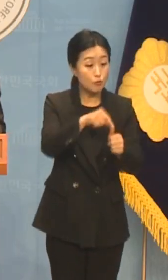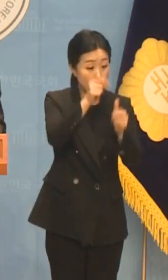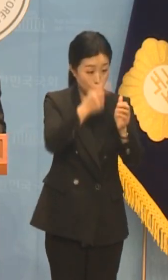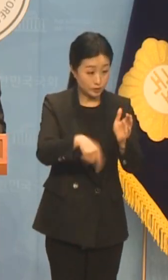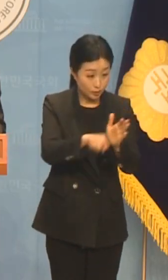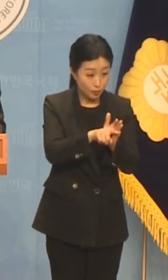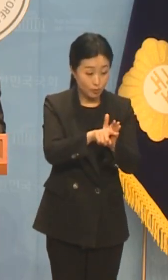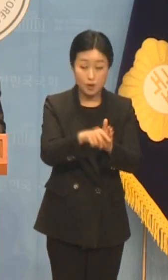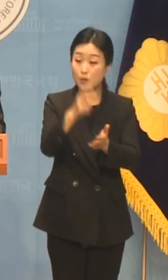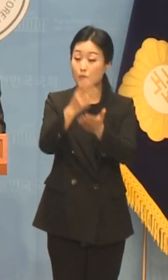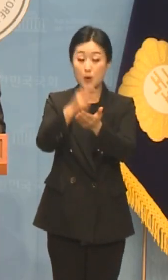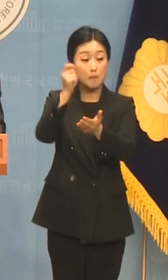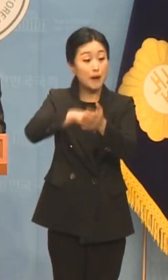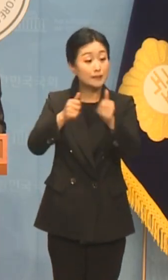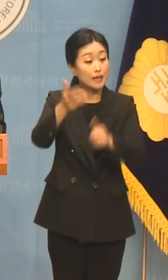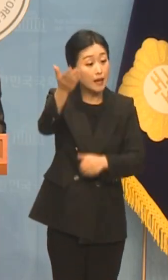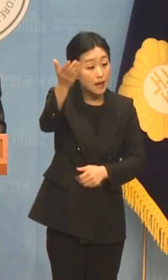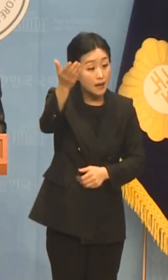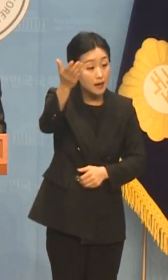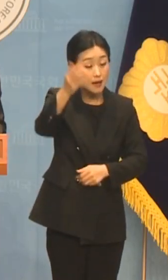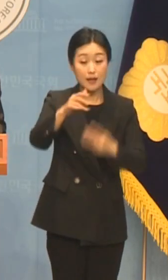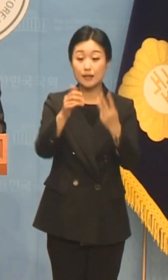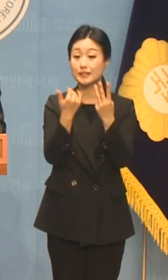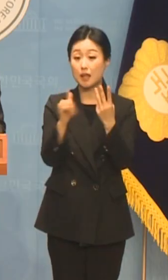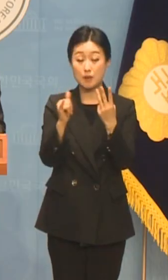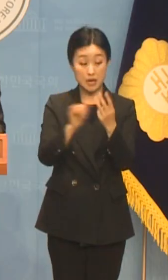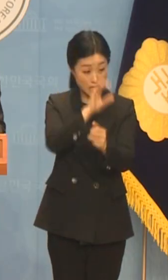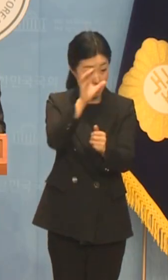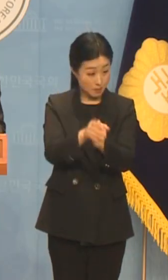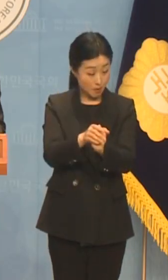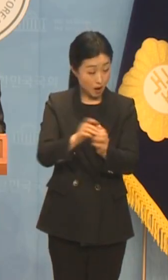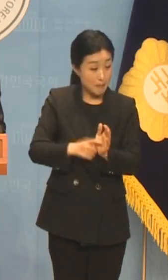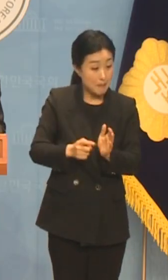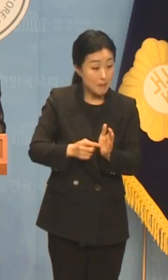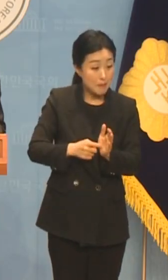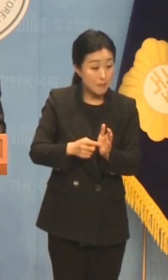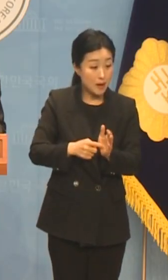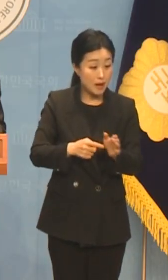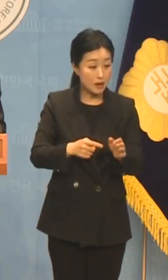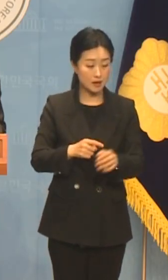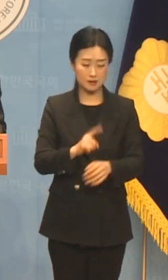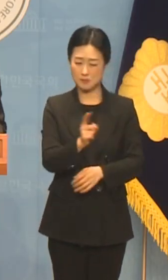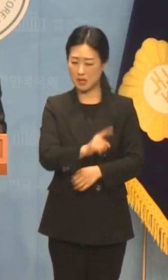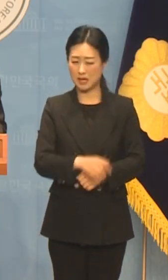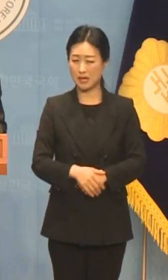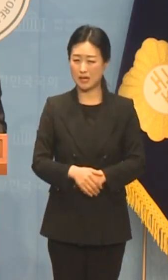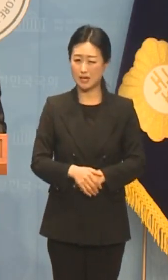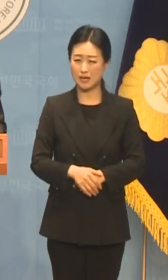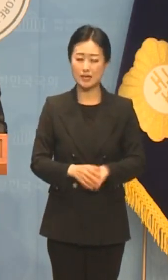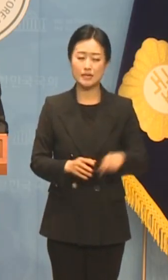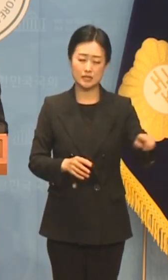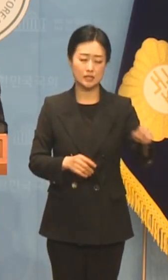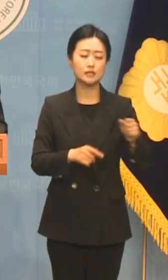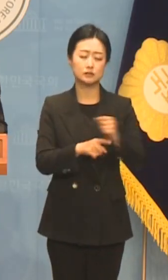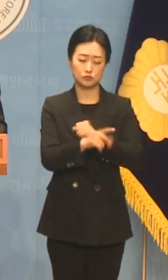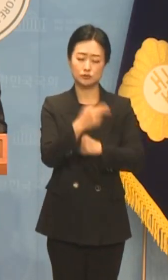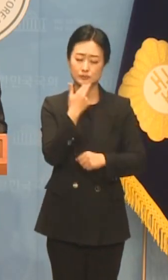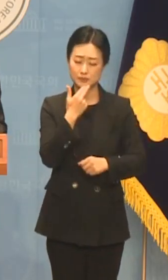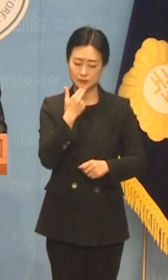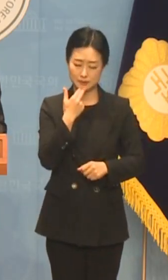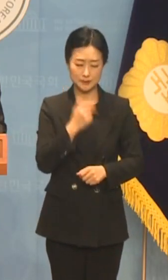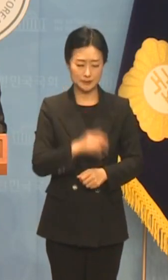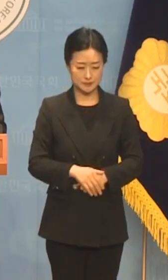위해 헌법재판관 3인의 임명을 서둘러 추진하는 것은 그 정당성을